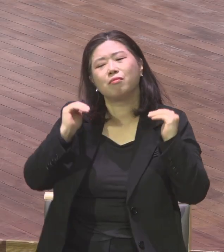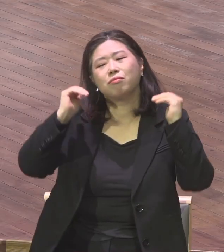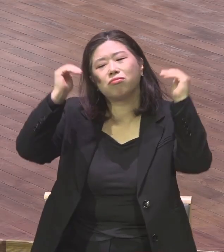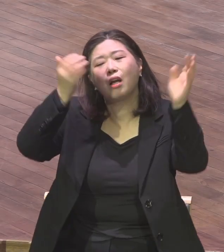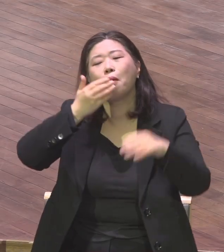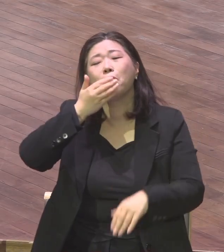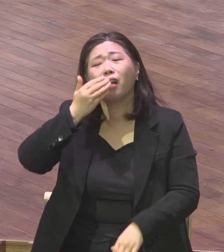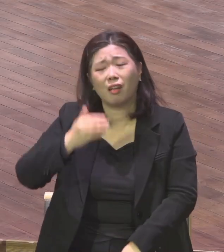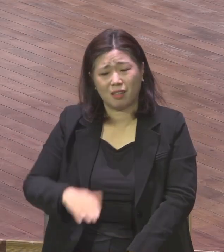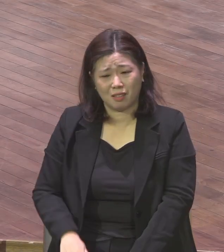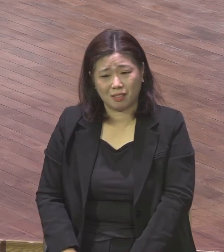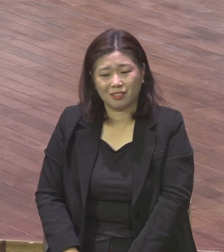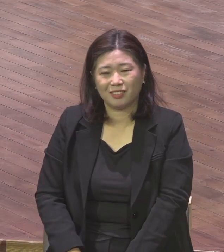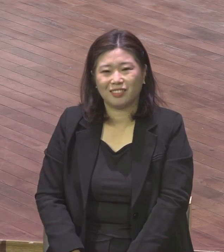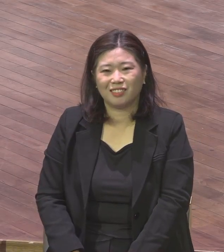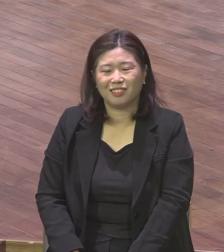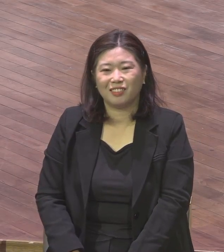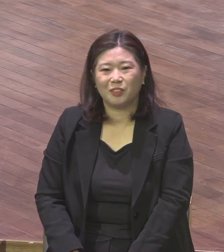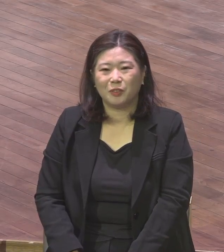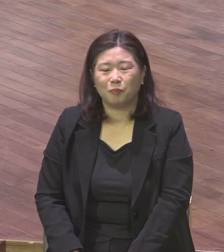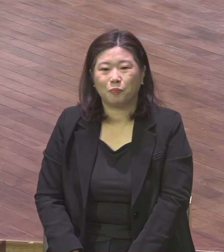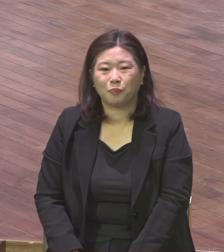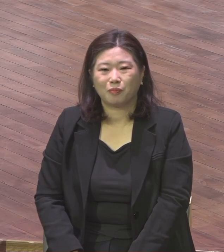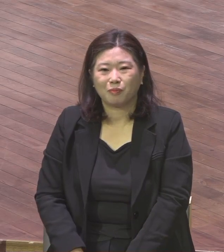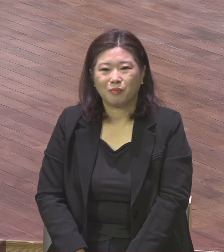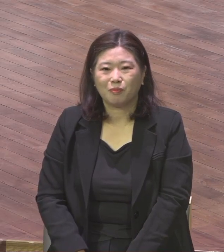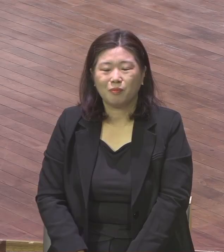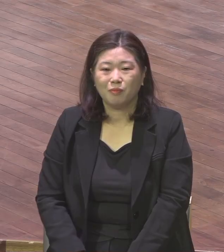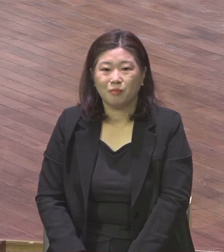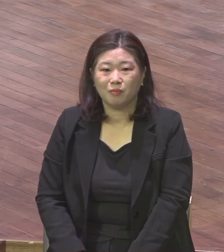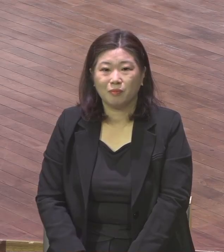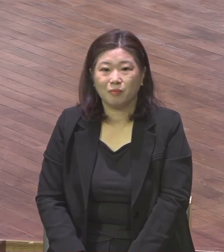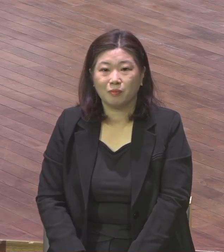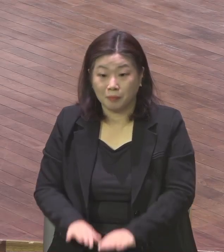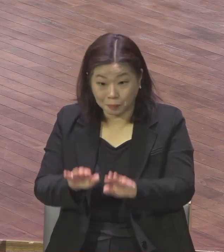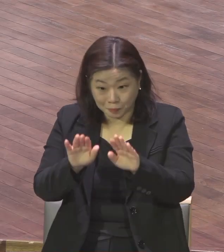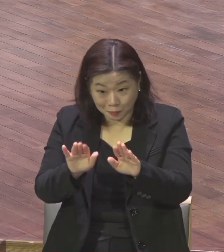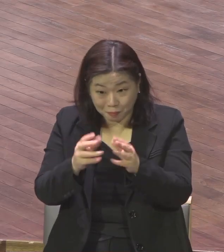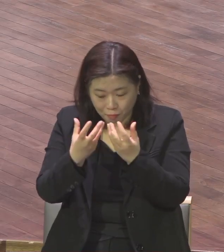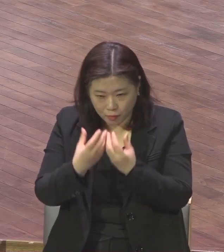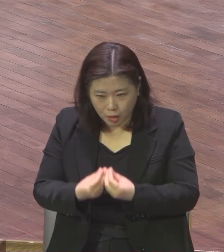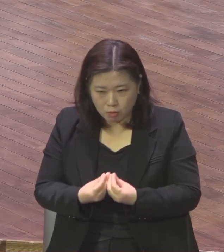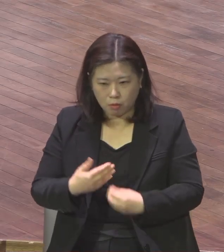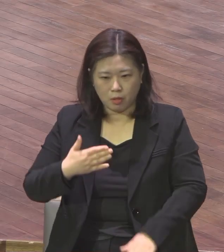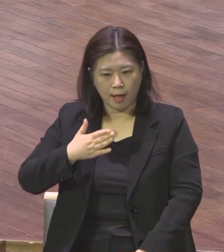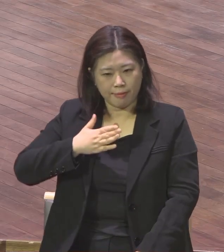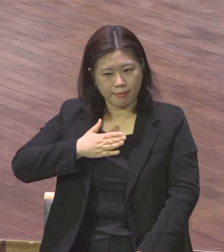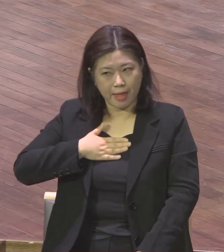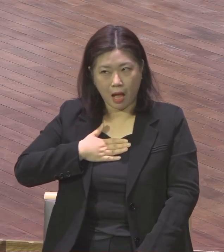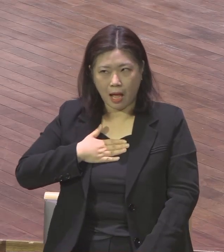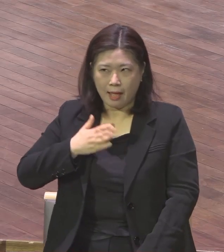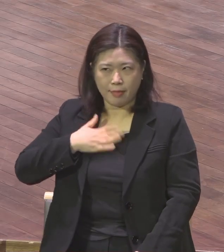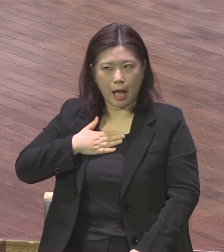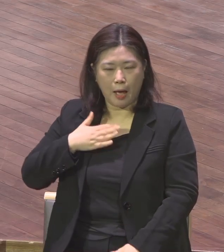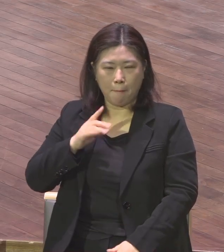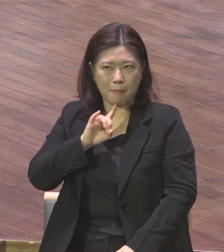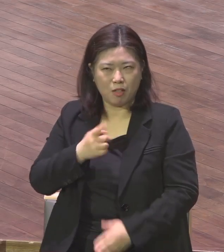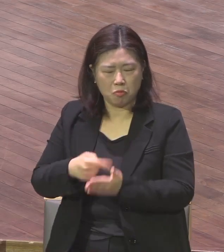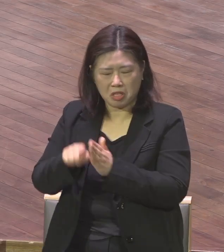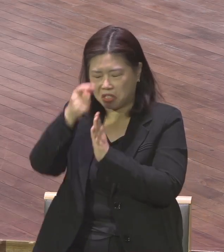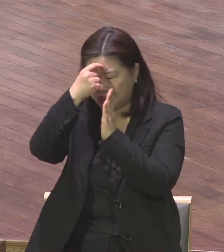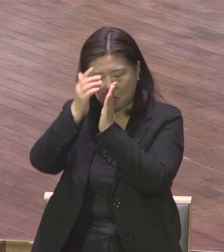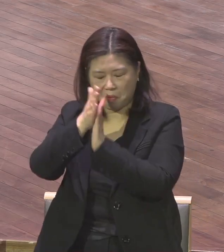차이가 다른 기도 내용이 다릅니다. 그래서 이제 막 선교에 눈을 뜨게 되면 어떻게 돼요? 이제는 막 선교사를 위해서